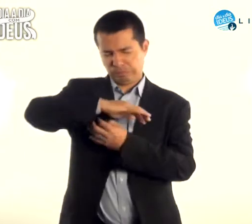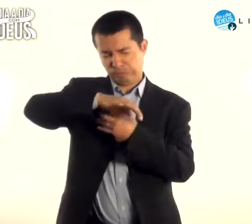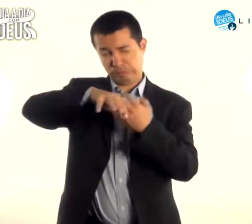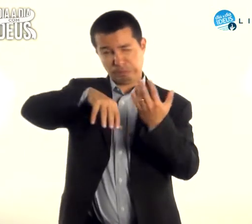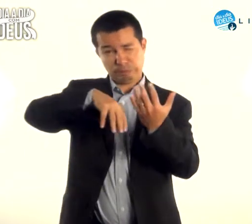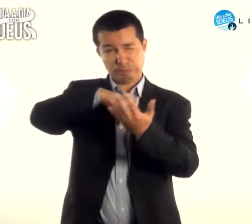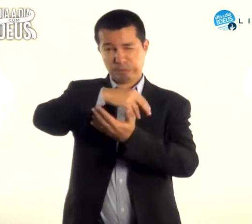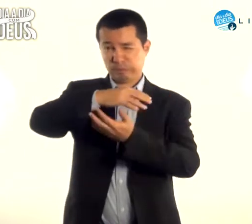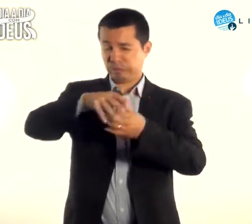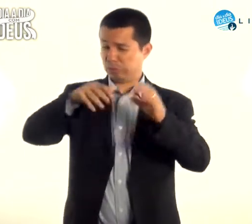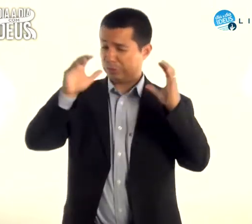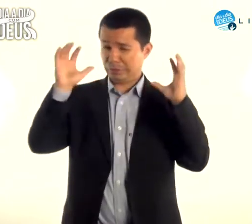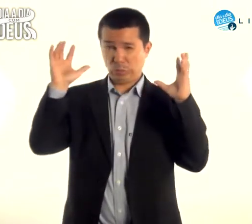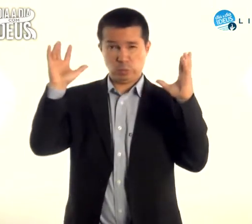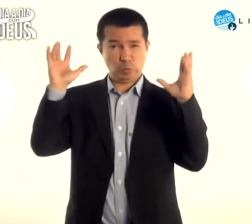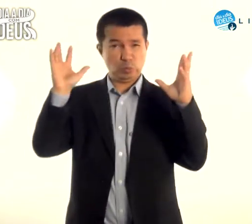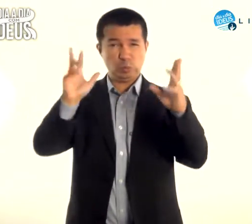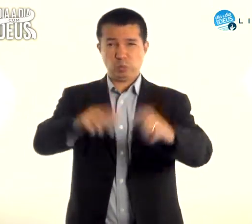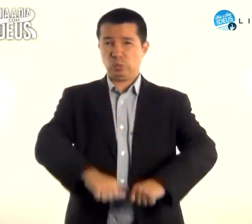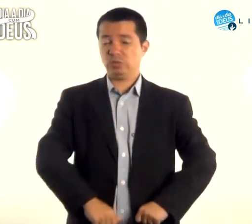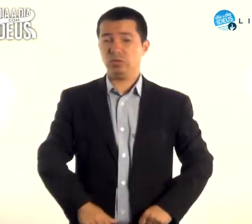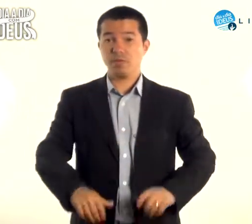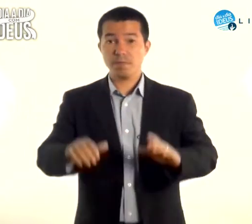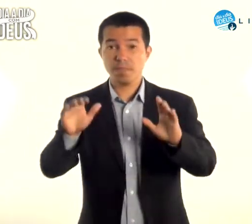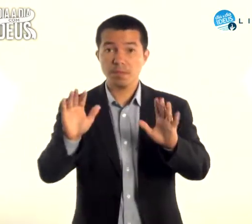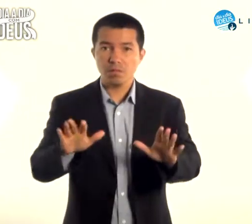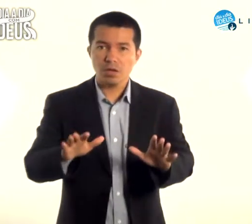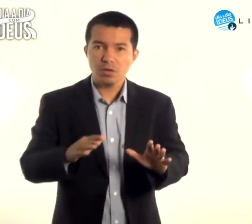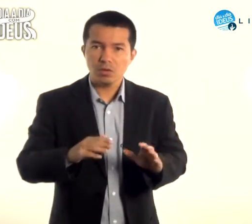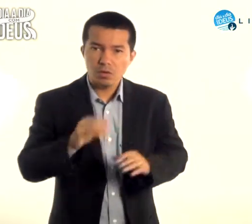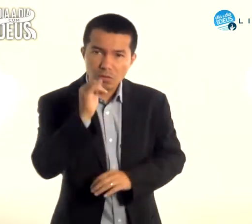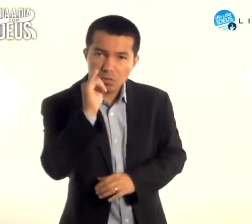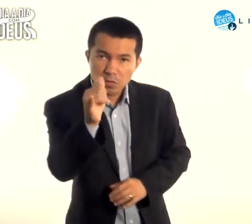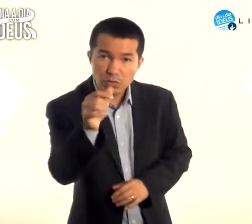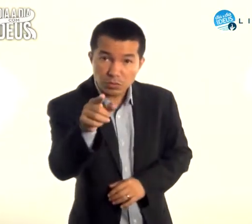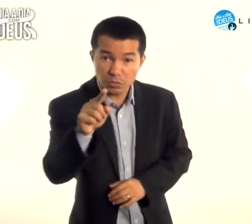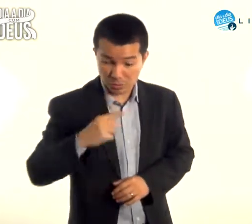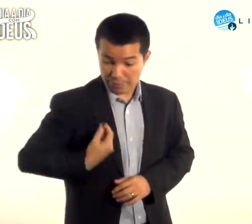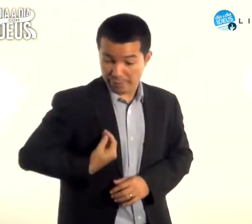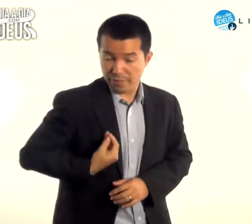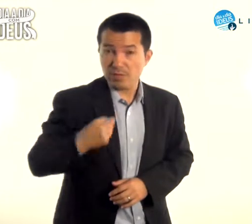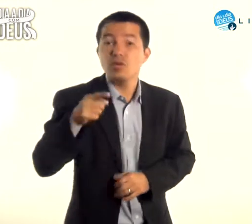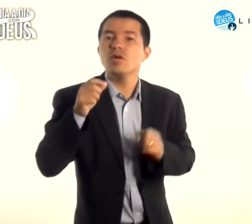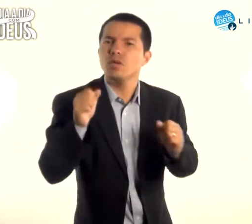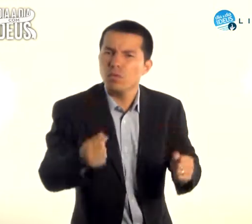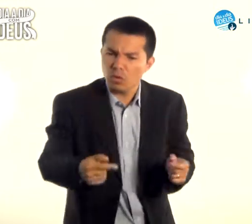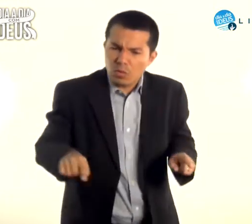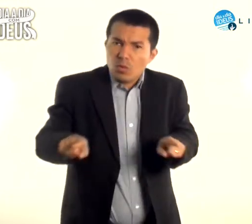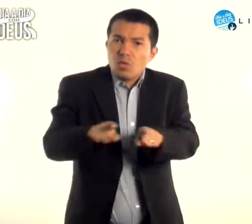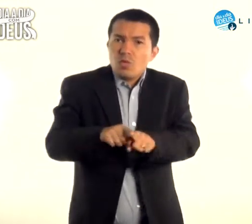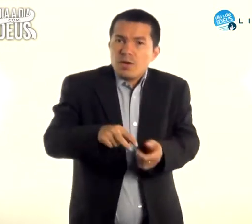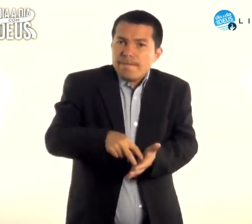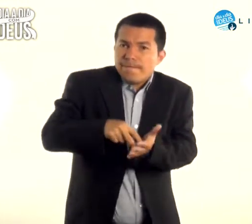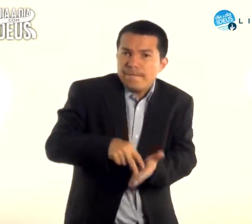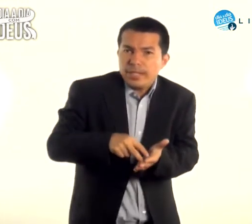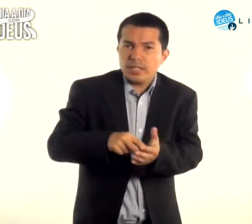cabeça. Mas, se você está vivo, hoje é o tempo de se reorganizar. Tem